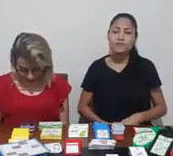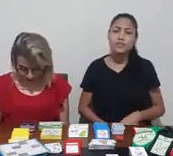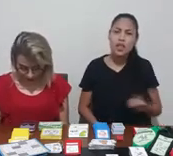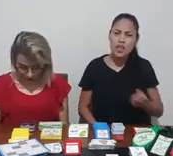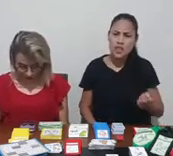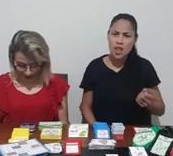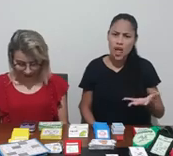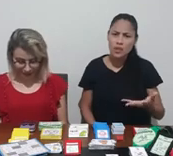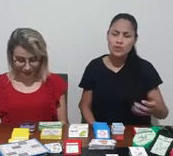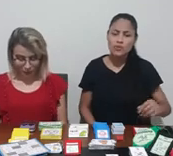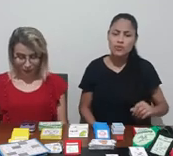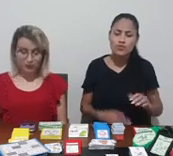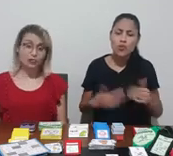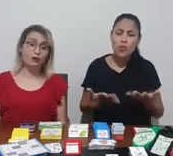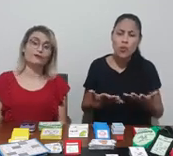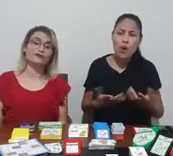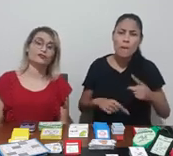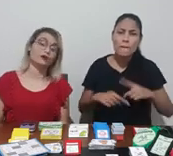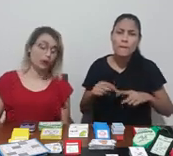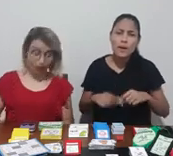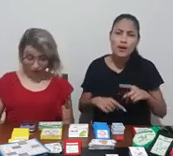dados, quais os materiais que podem ser